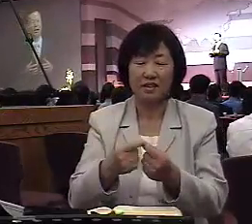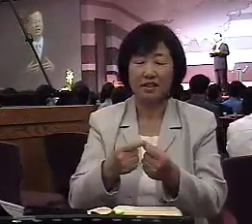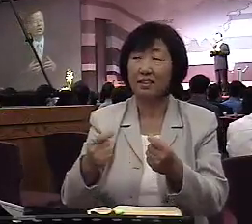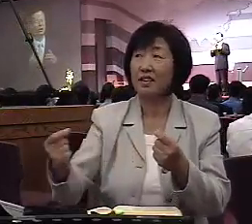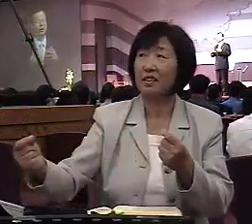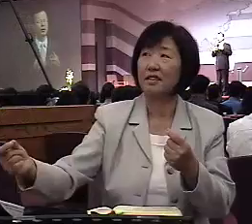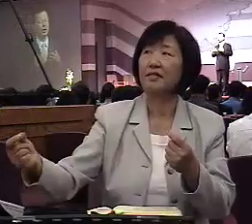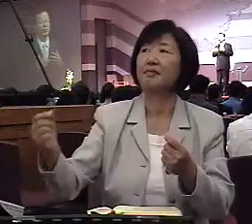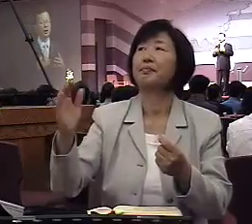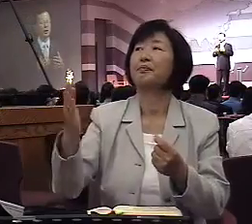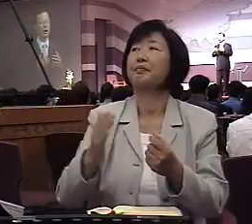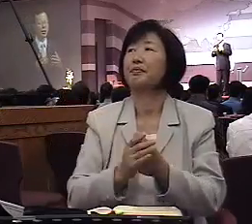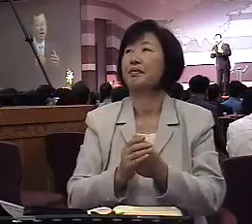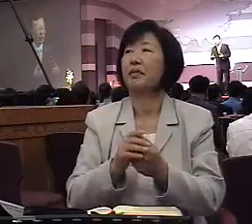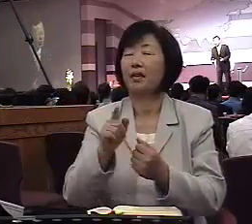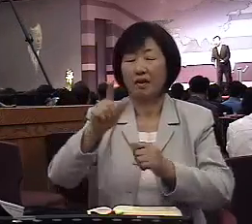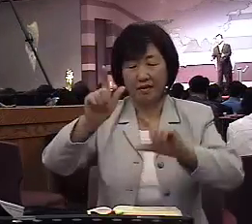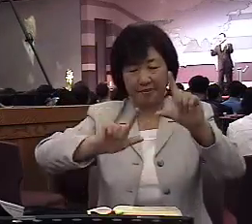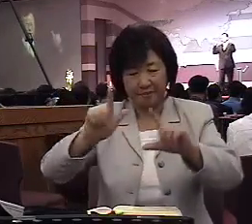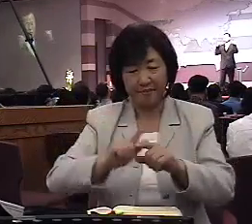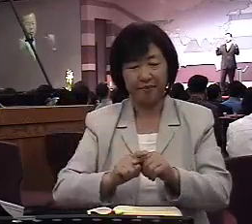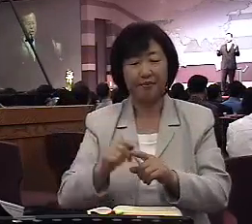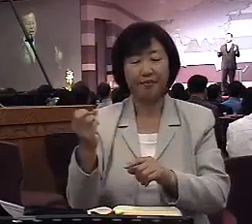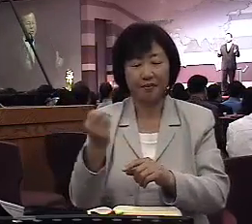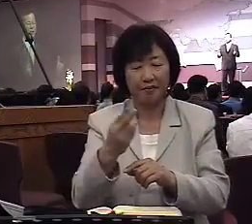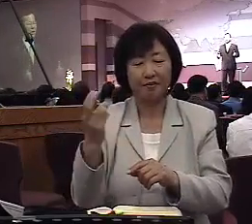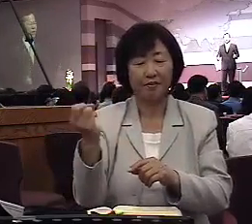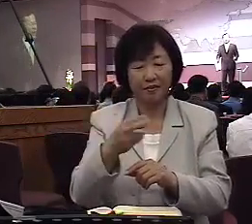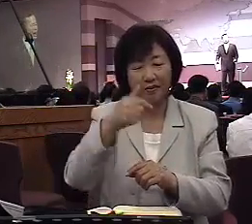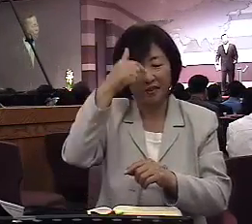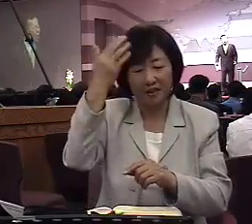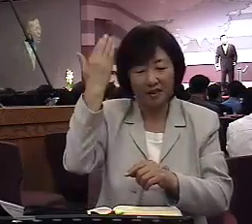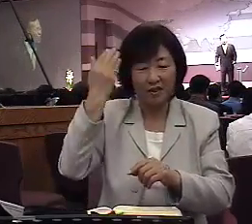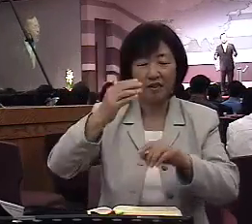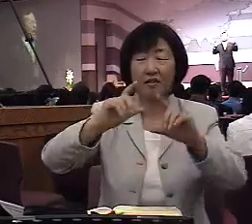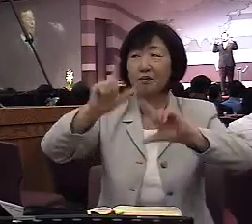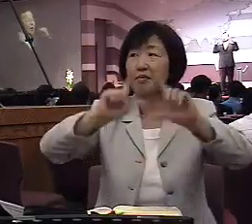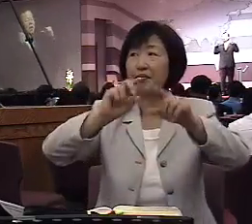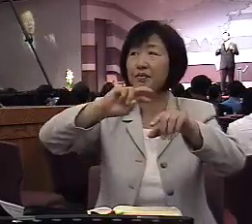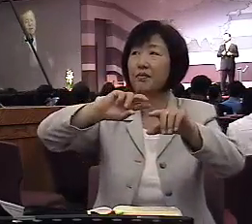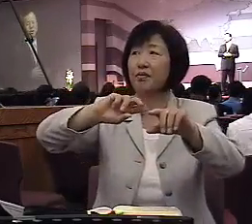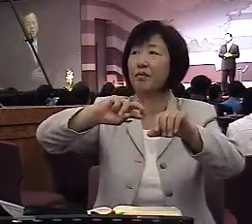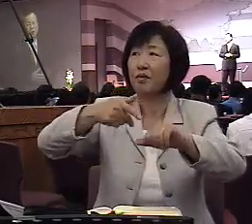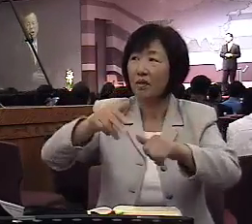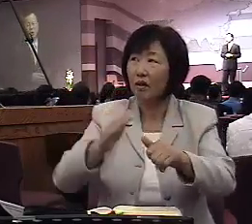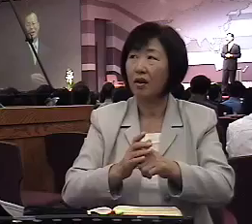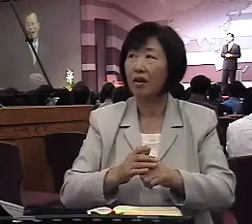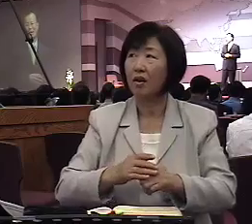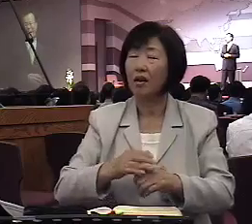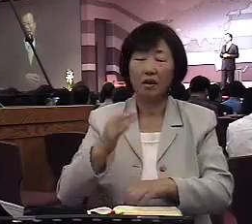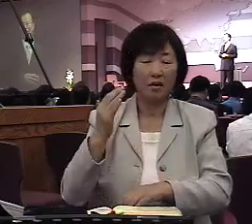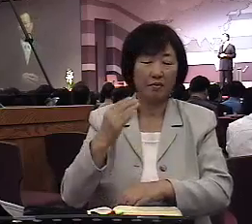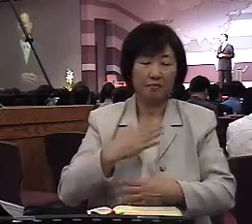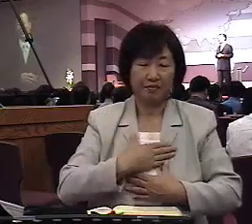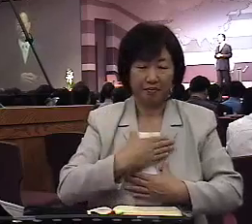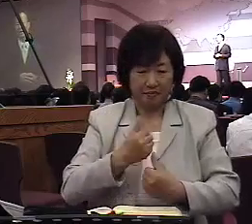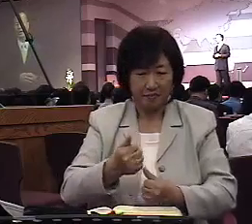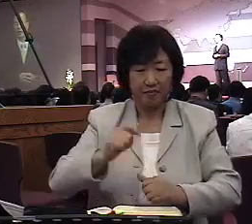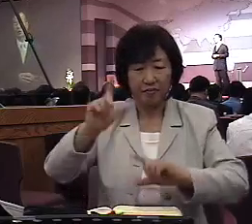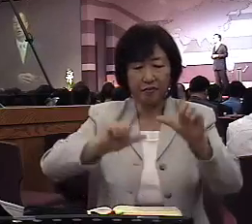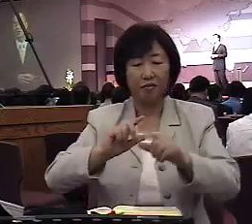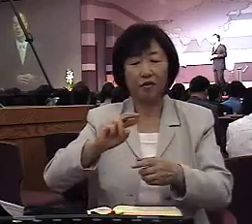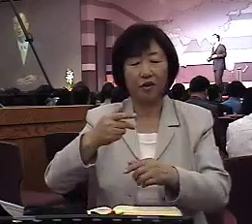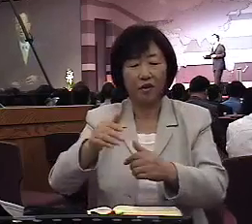그러면서 그런 경우에 내가 자꾸 옛 모습으로 돌아가고 나의 원래 편리한 모습으로 돌아가려고 하기